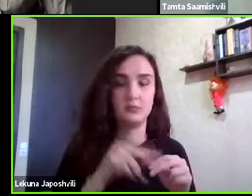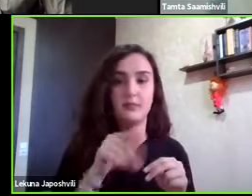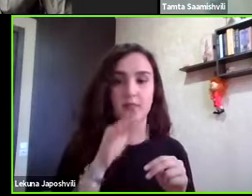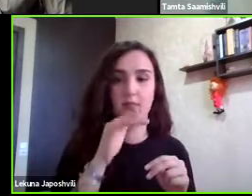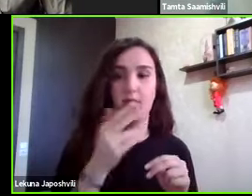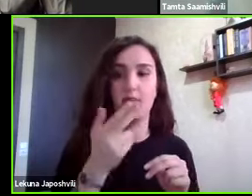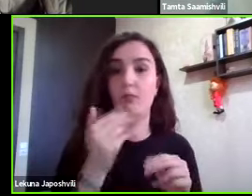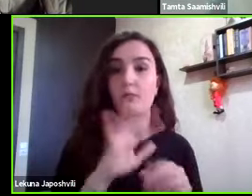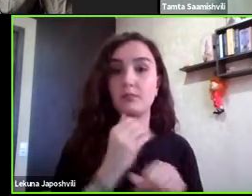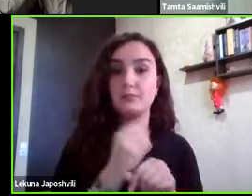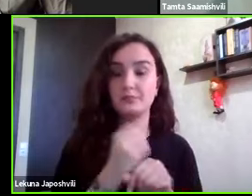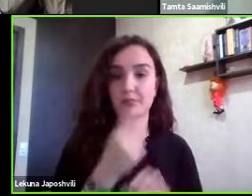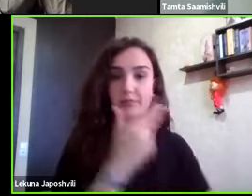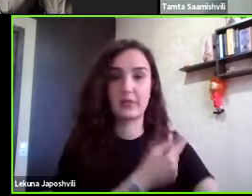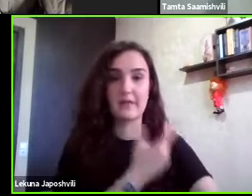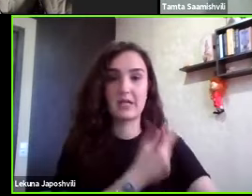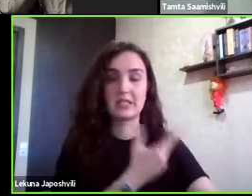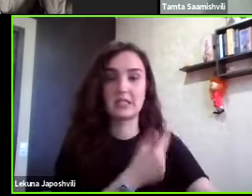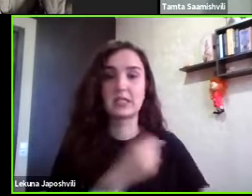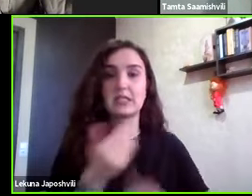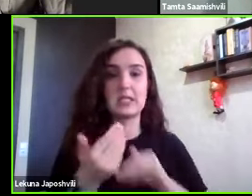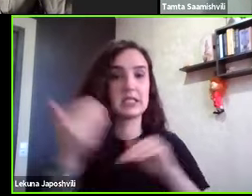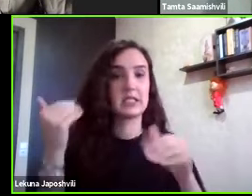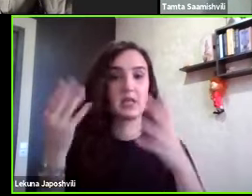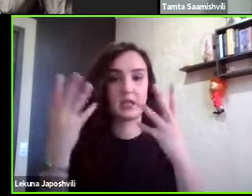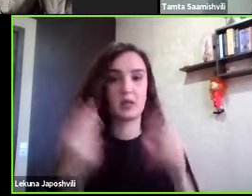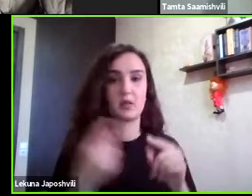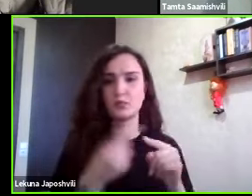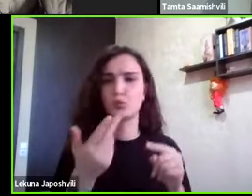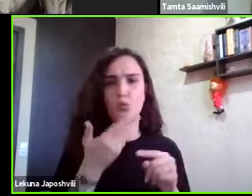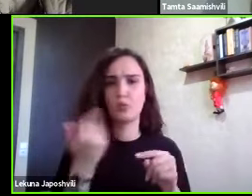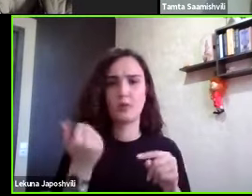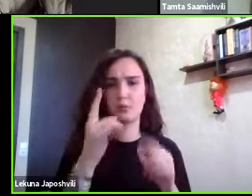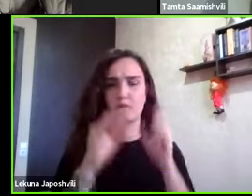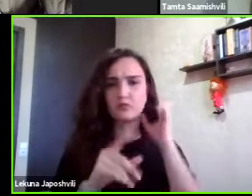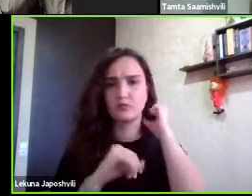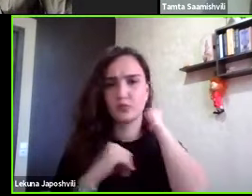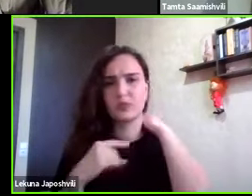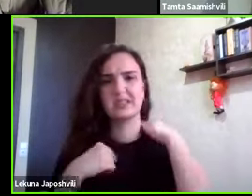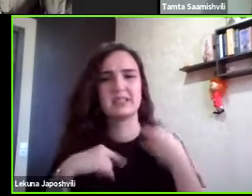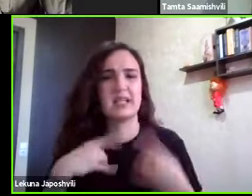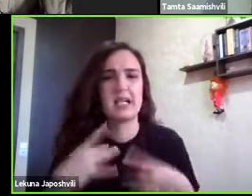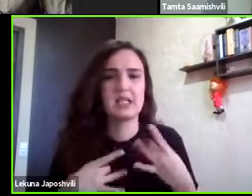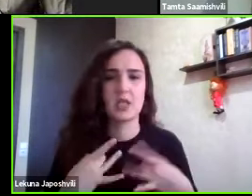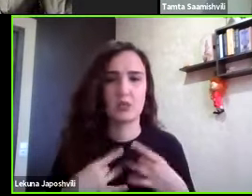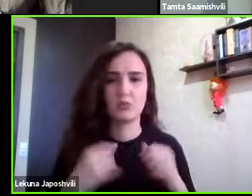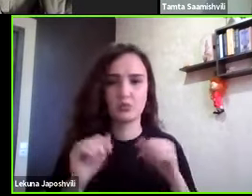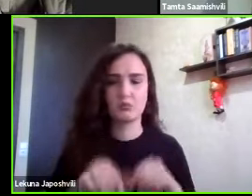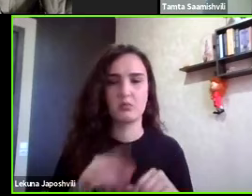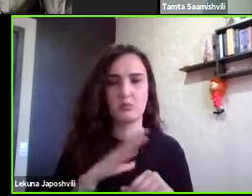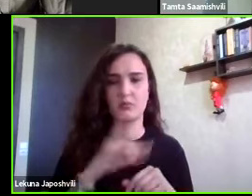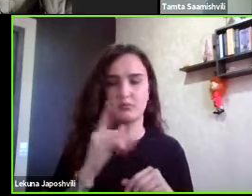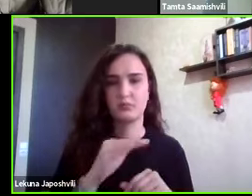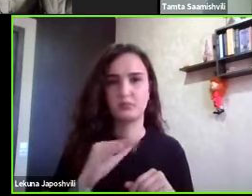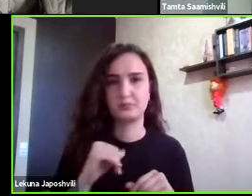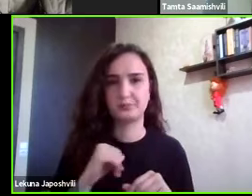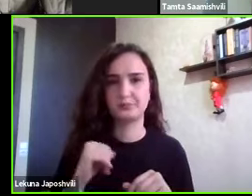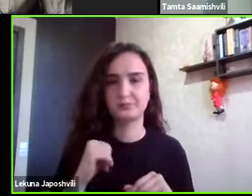ხომ არ გაკეთდა ვაქცინაცია წინა დღეებში და ხომ არ არის ბავშვი გაღიზიანებული? ხო არ აქვს მაგალითად ფუნქციური